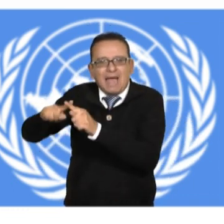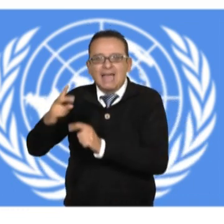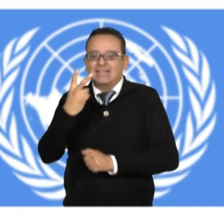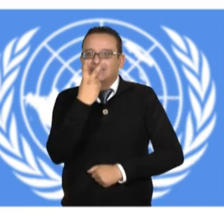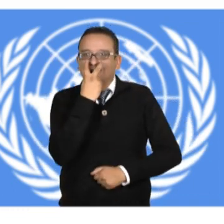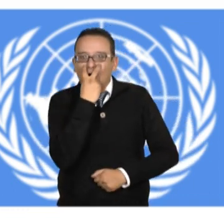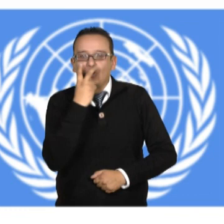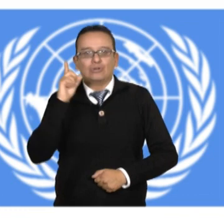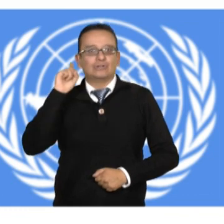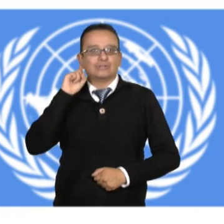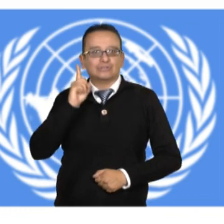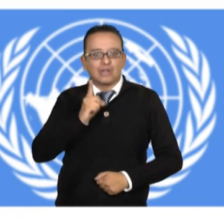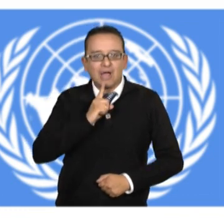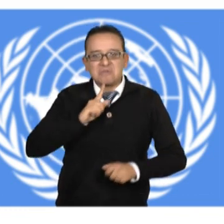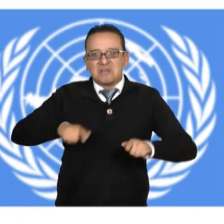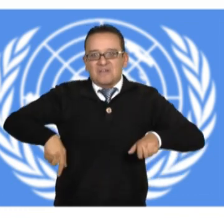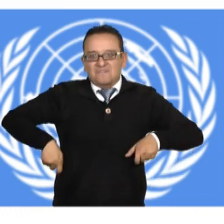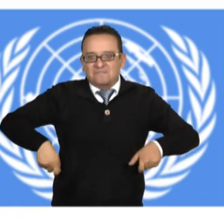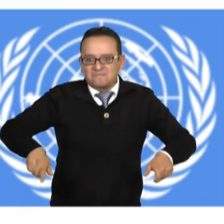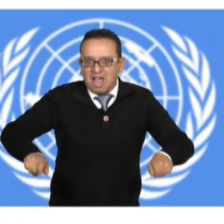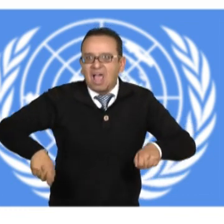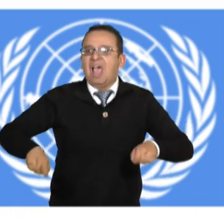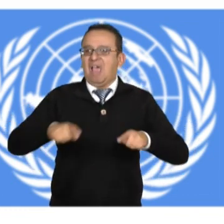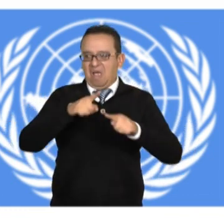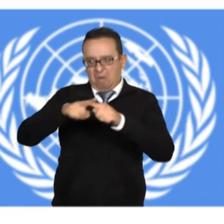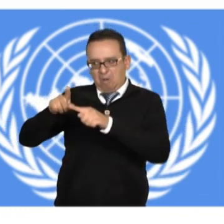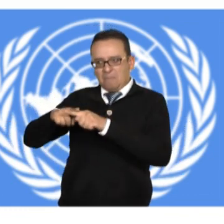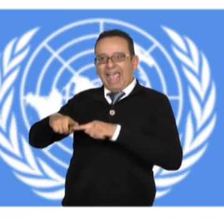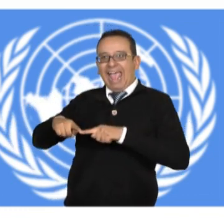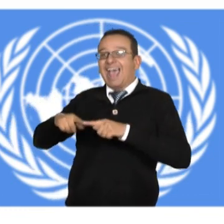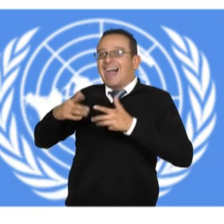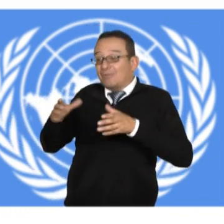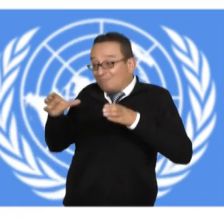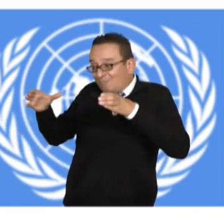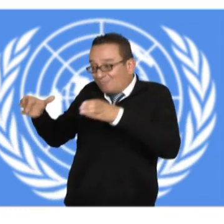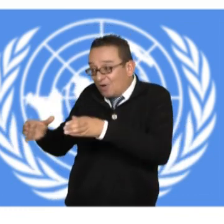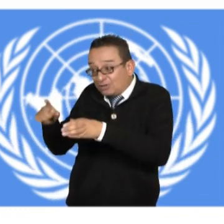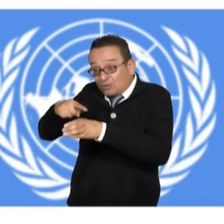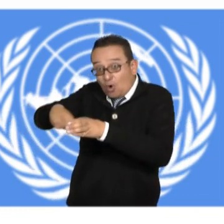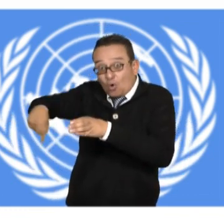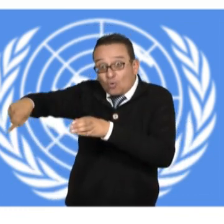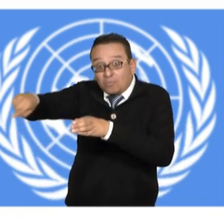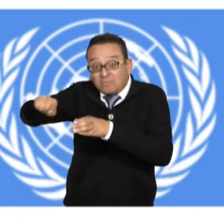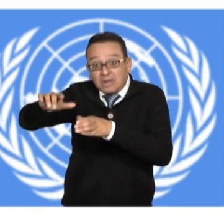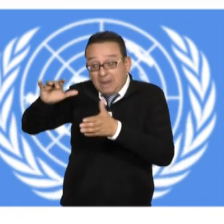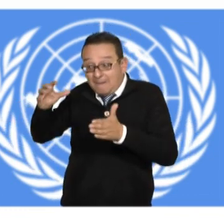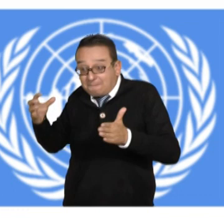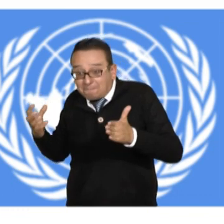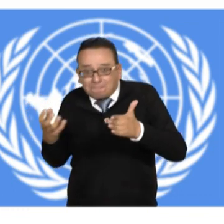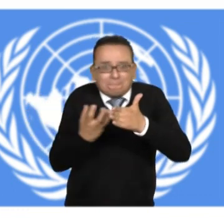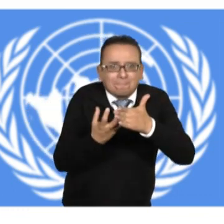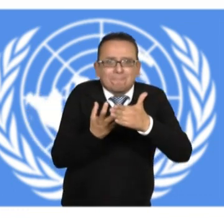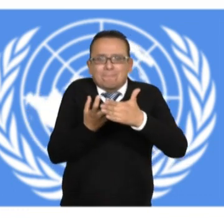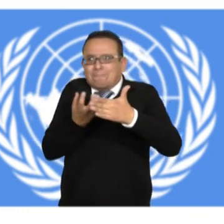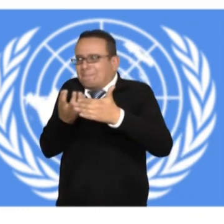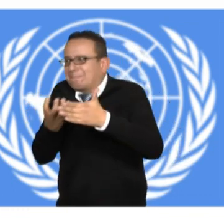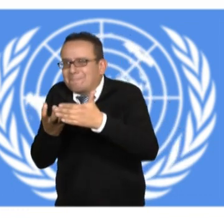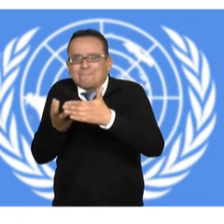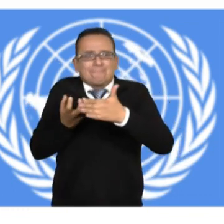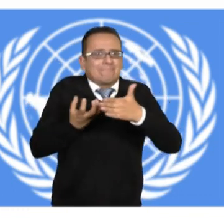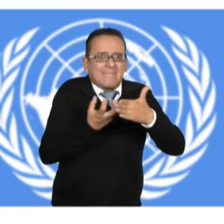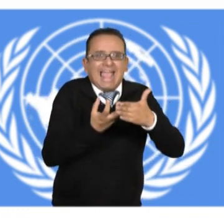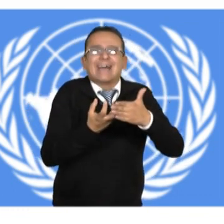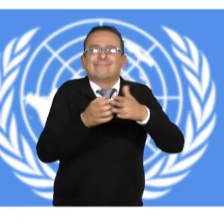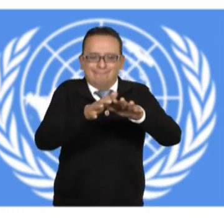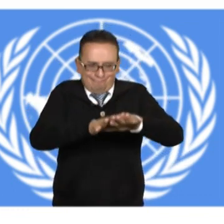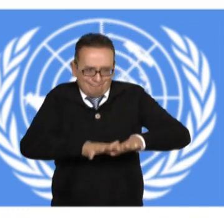con deficiencias y las barreras debidas a la actitud y el entorno que evitan su participación plena y efectiva